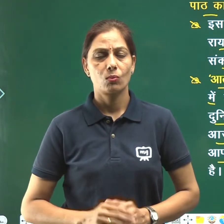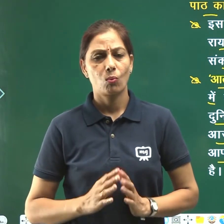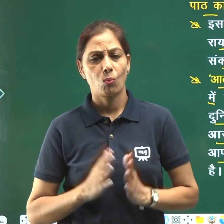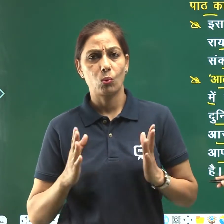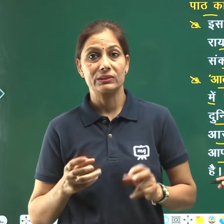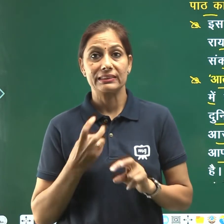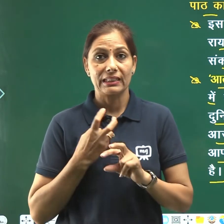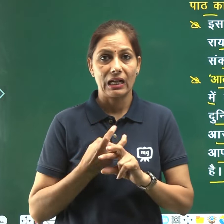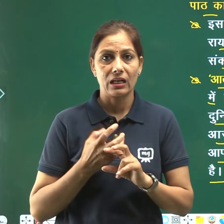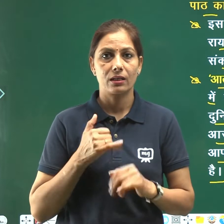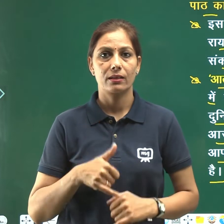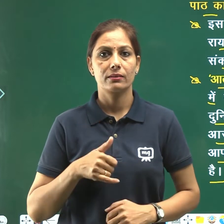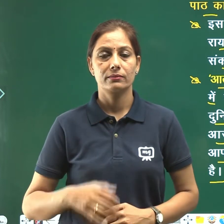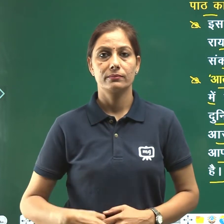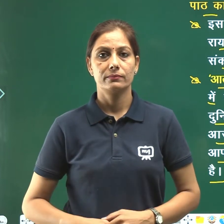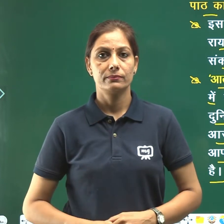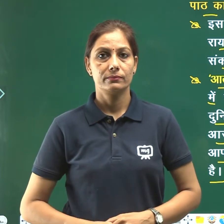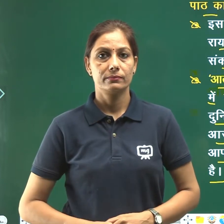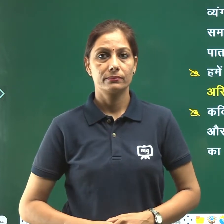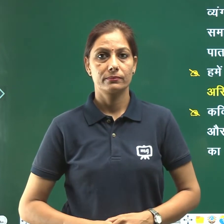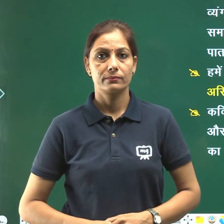बहुत कठिन है।